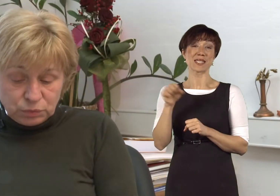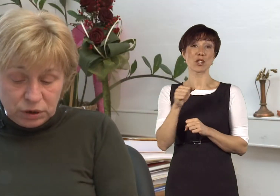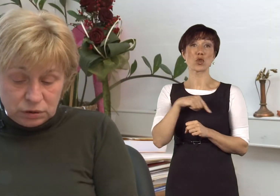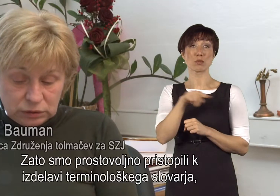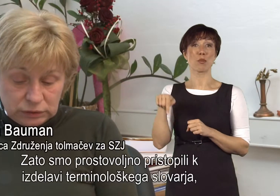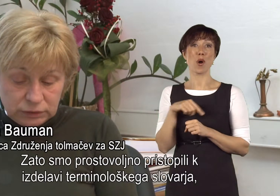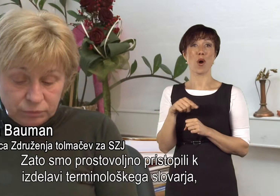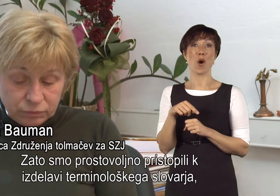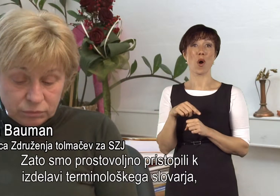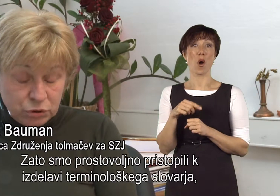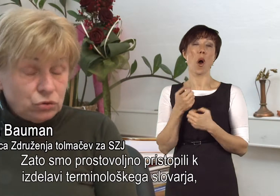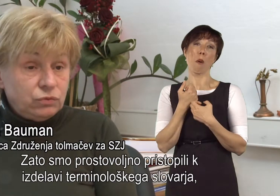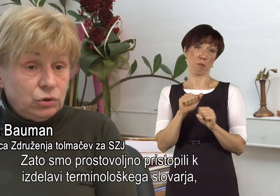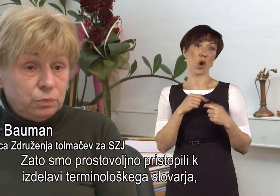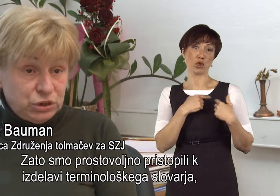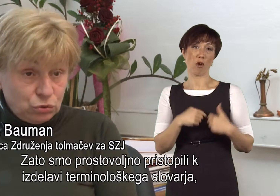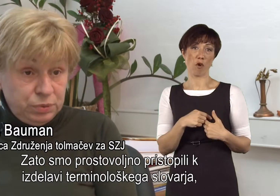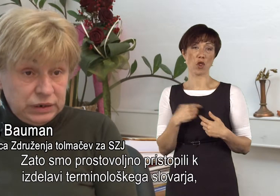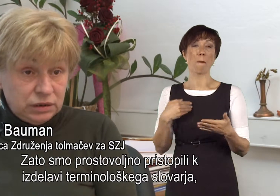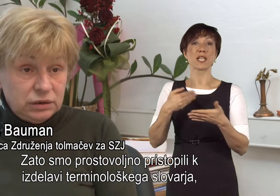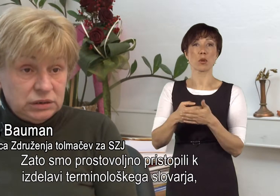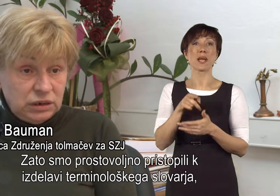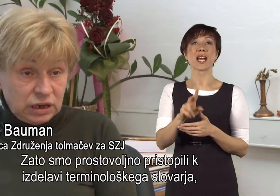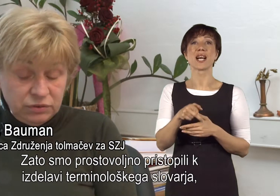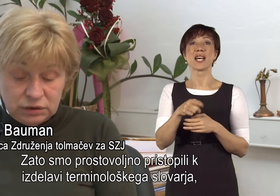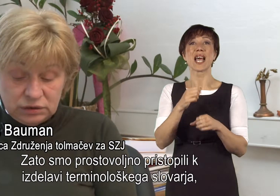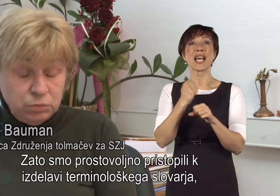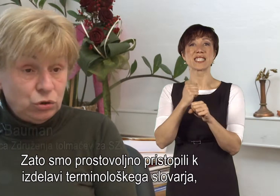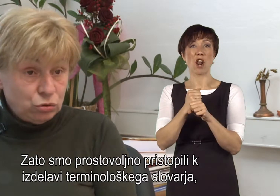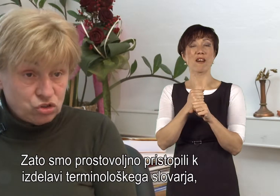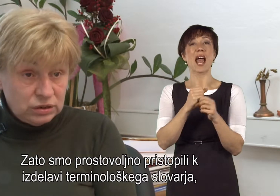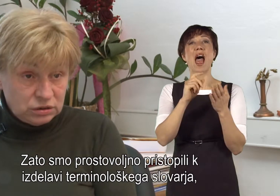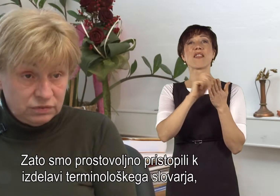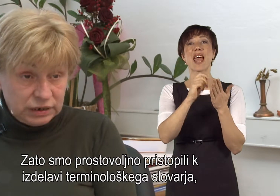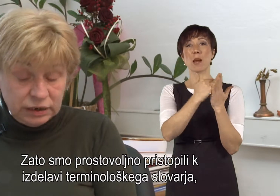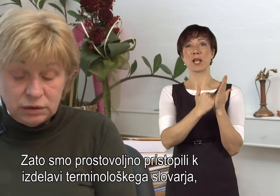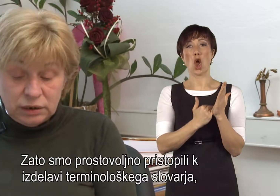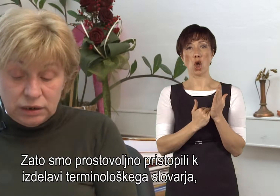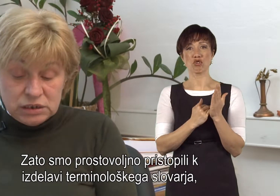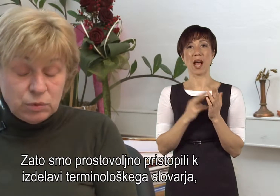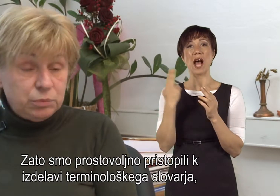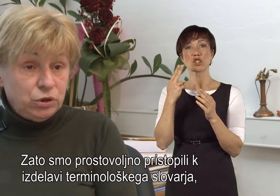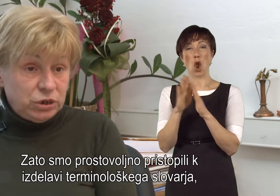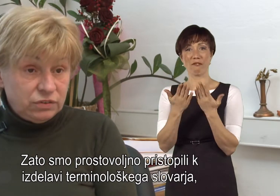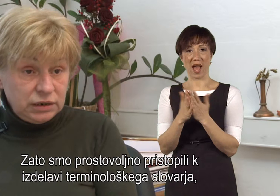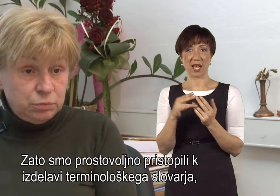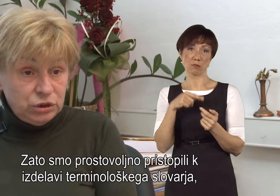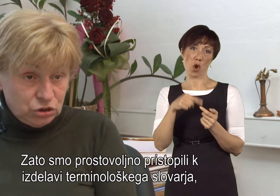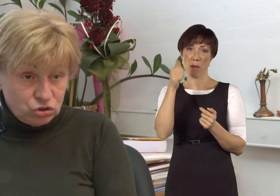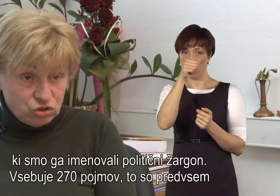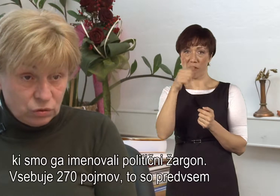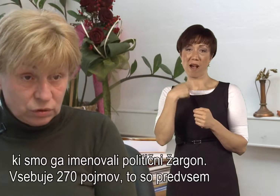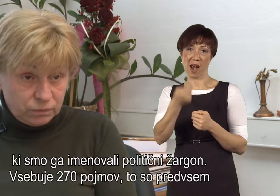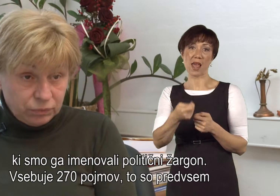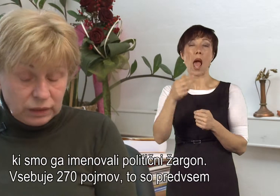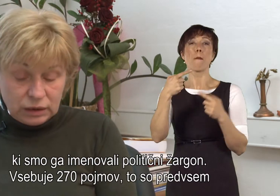Zato smo prostovoljno pristopili k izdelavi terminološkega slovarja, ki smo ga poimenovali